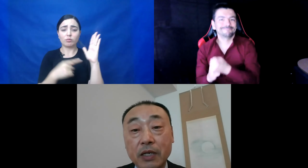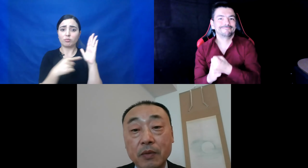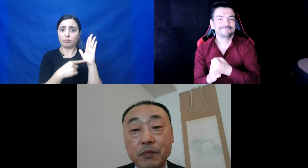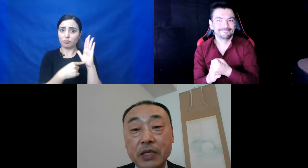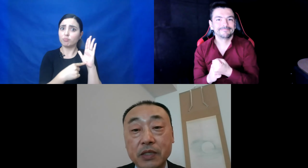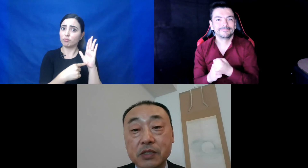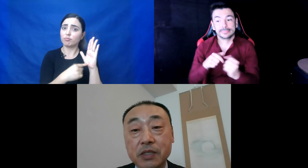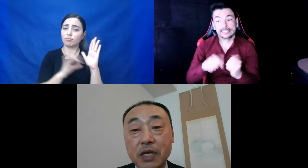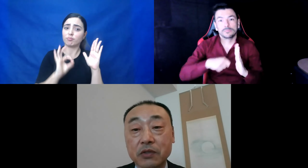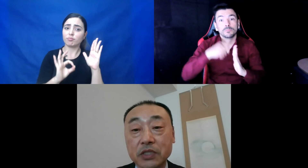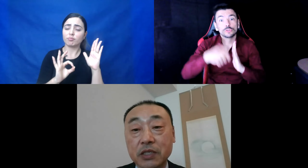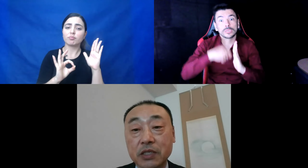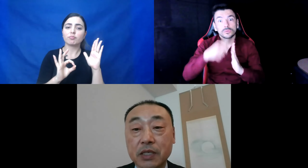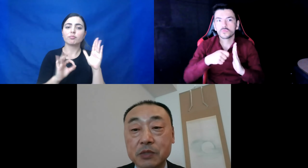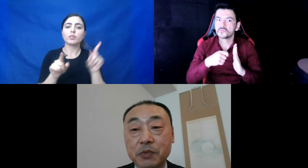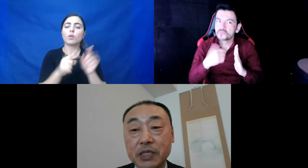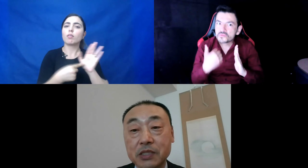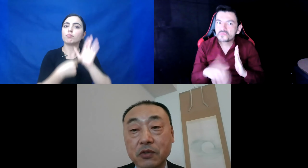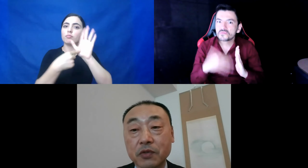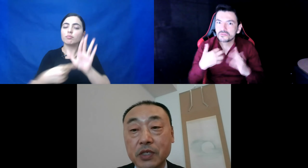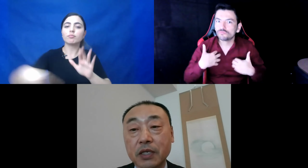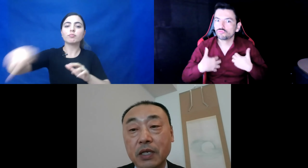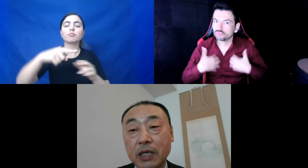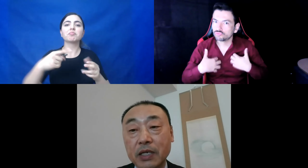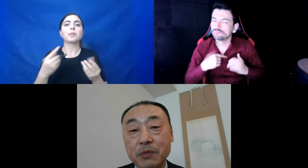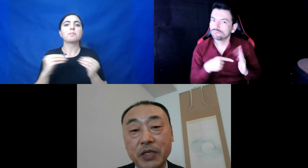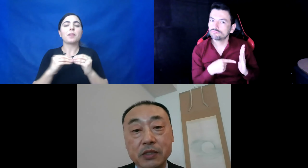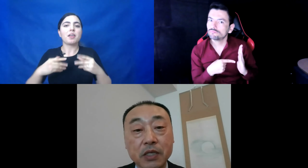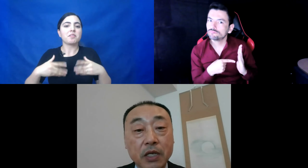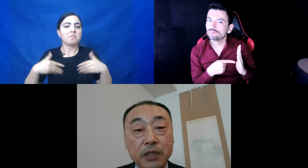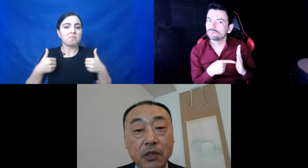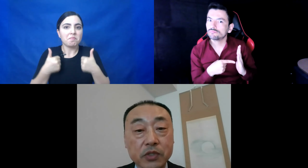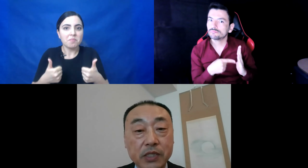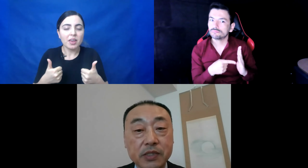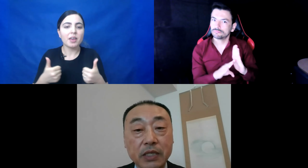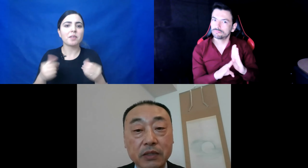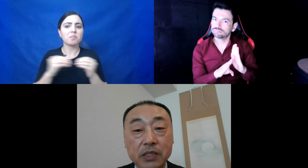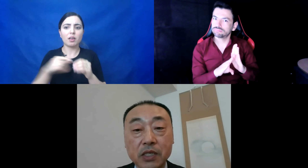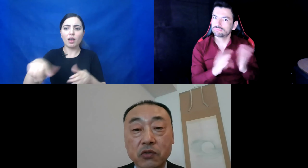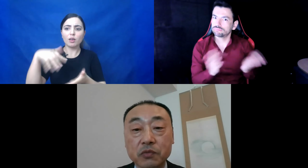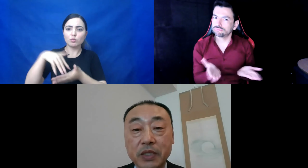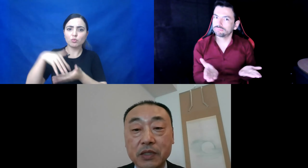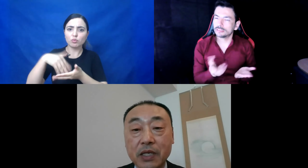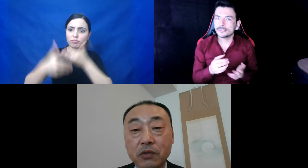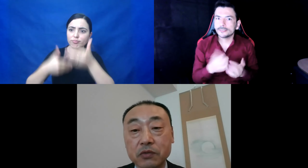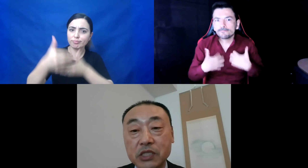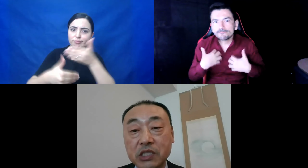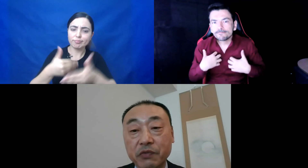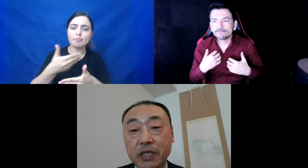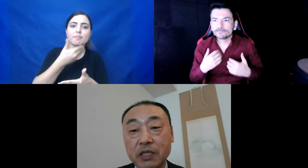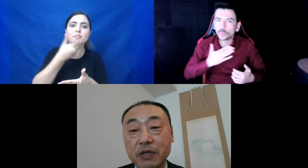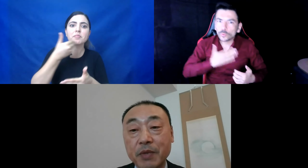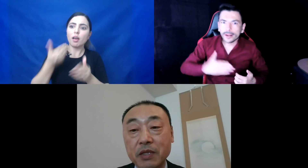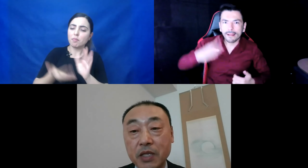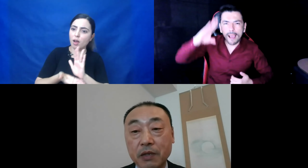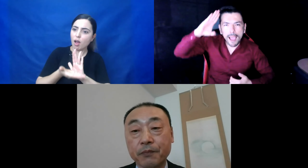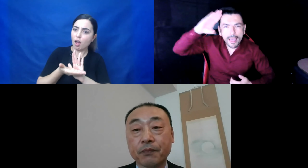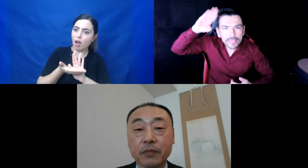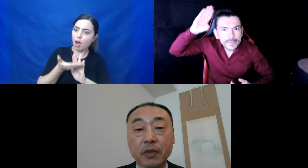el bienestar y las aspiraciones académicas de los estudiantes aumentaron